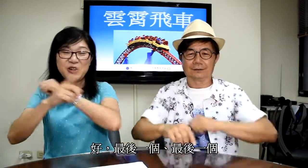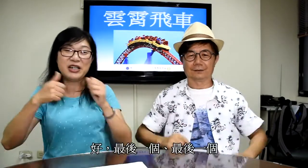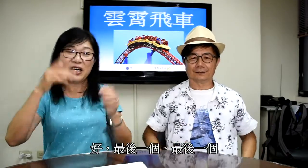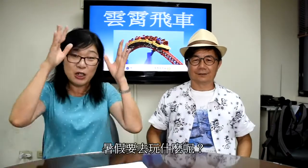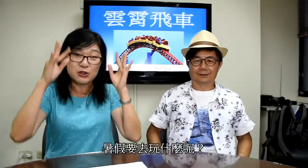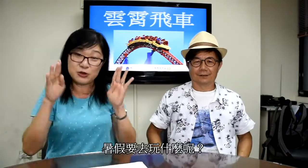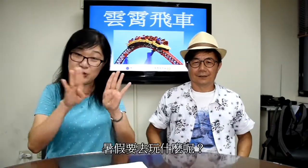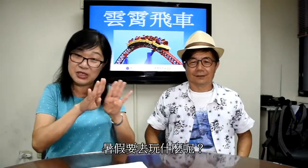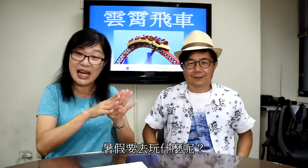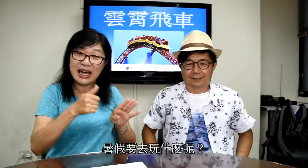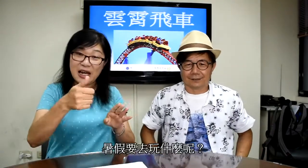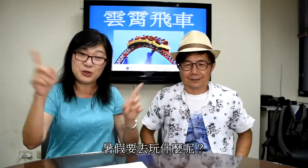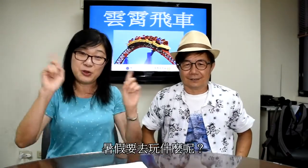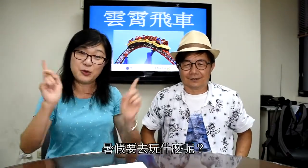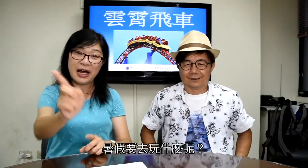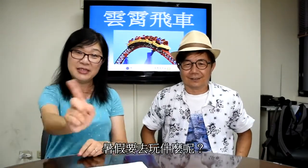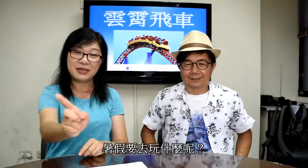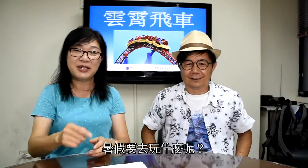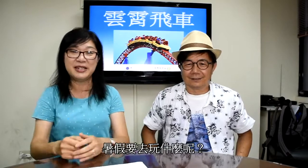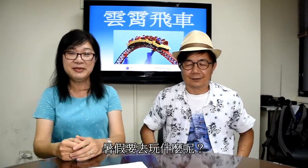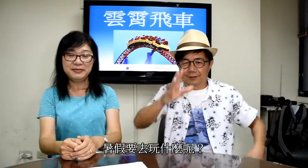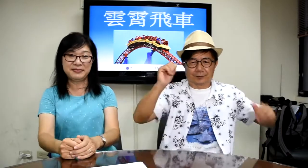个，暑假要去玩什么呢？